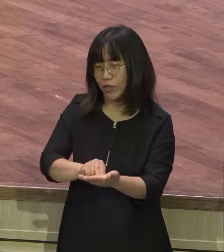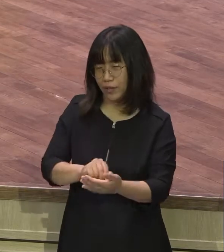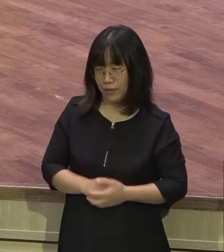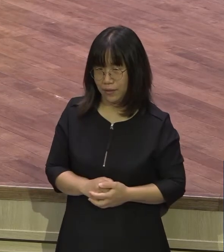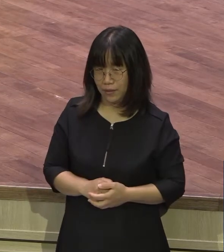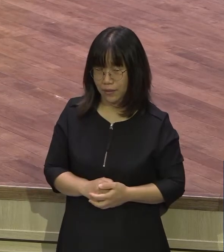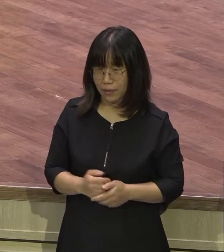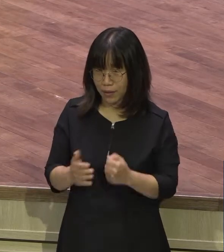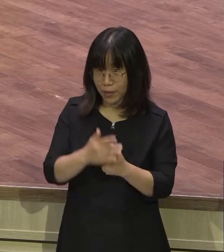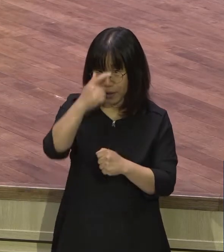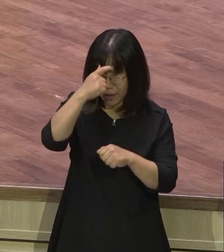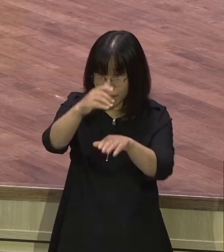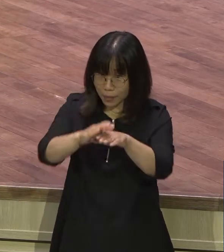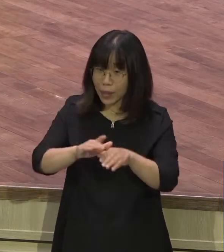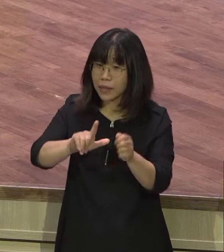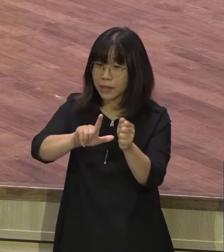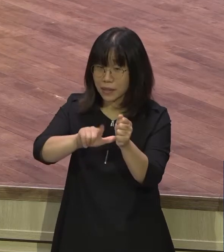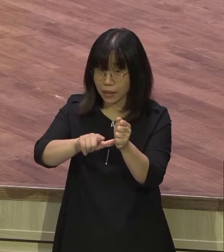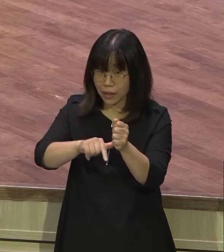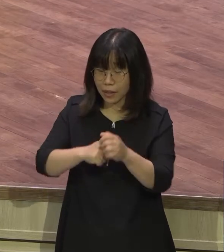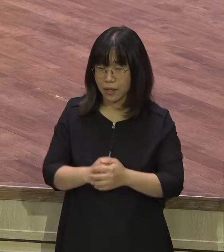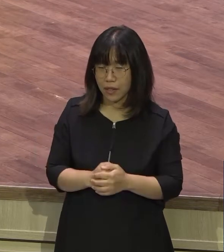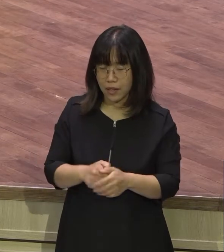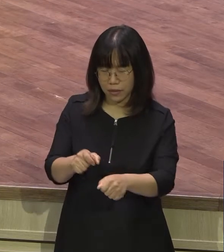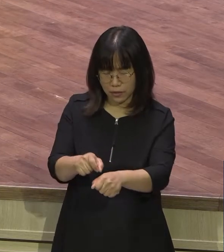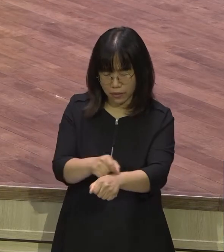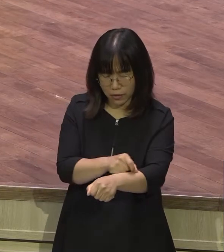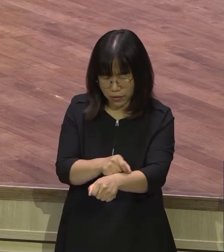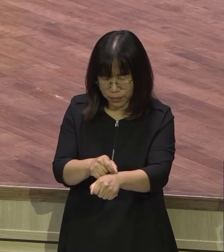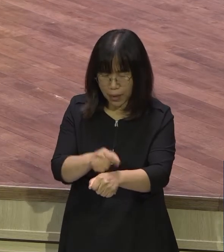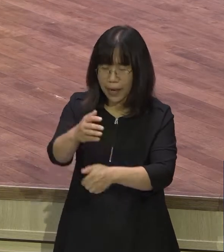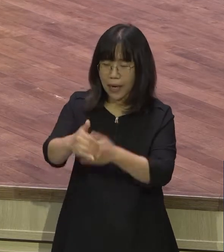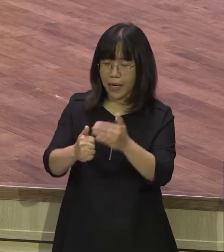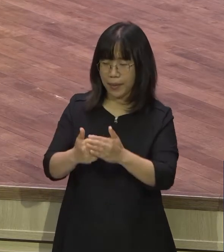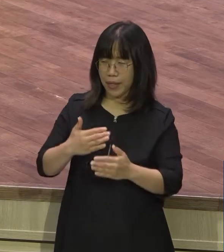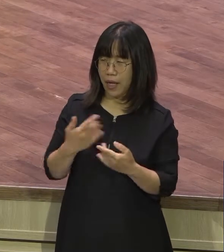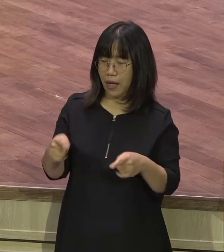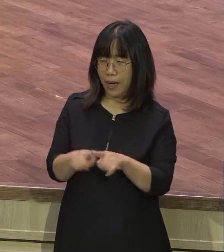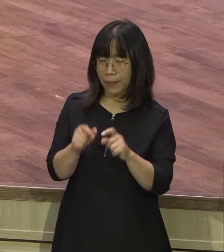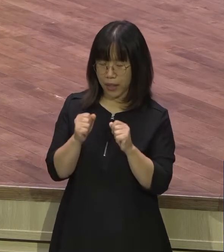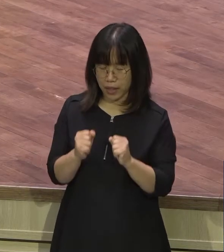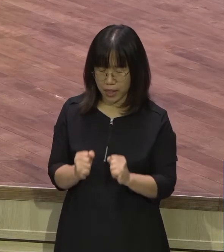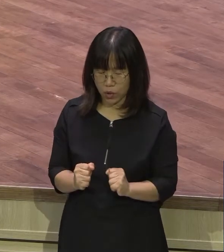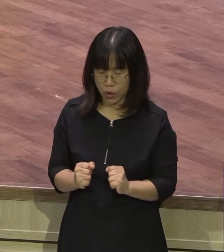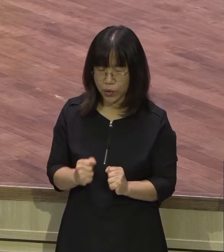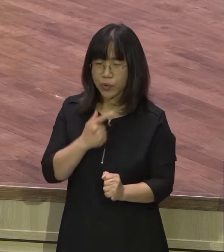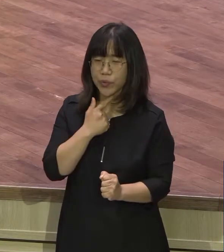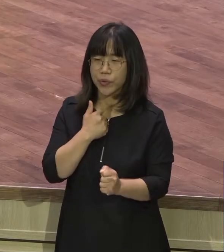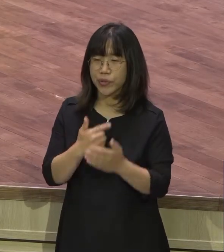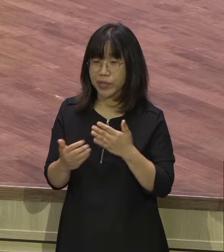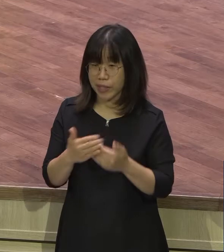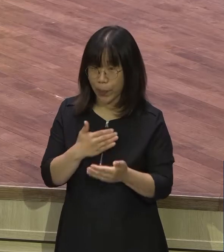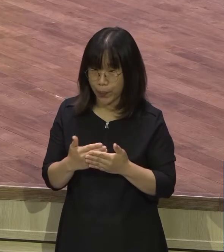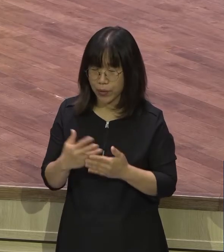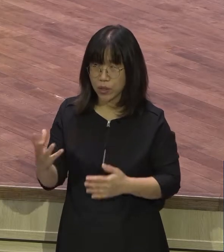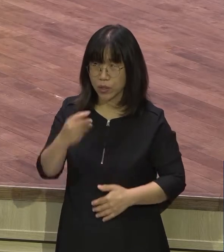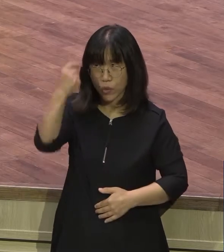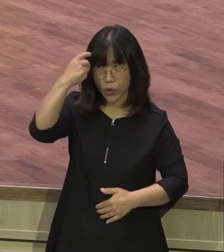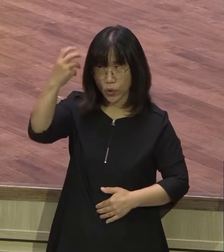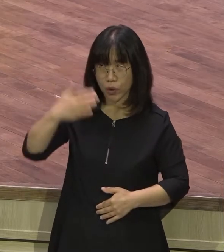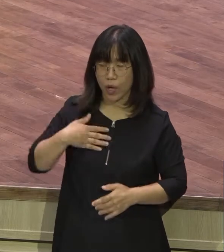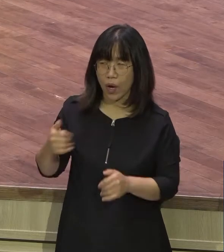특별히 여러분이 하나님의 임제를 체험하시기 바랍니다. 하나님의 성령이 나와 함께